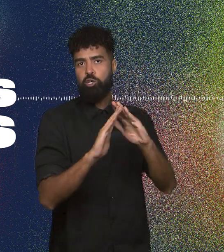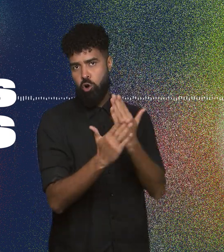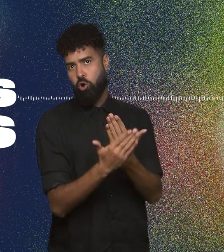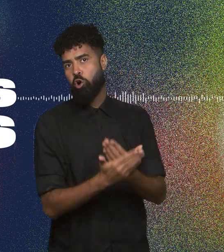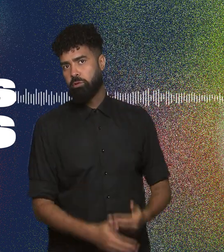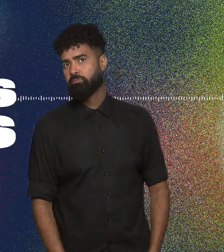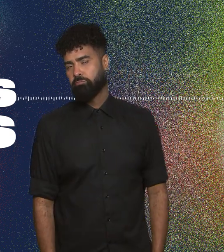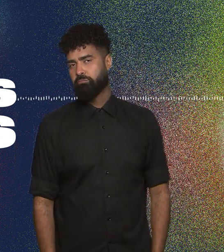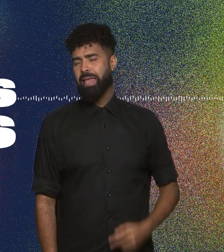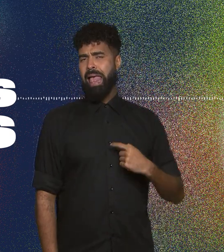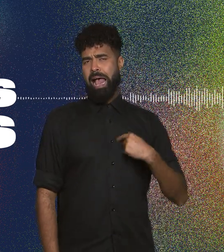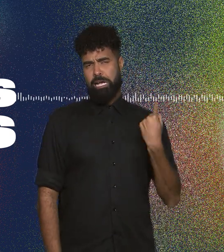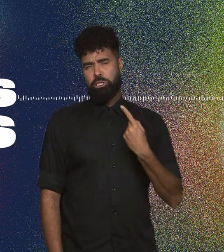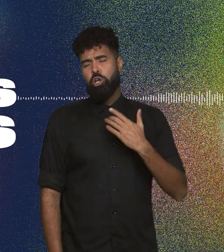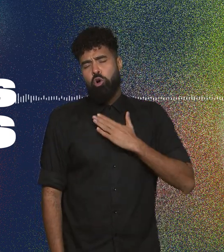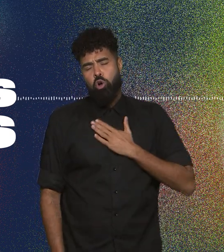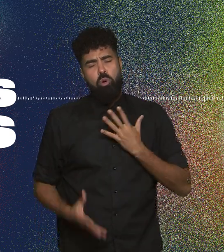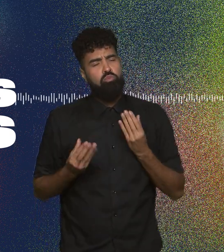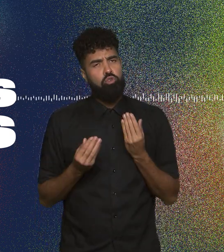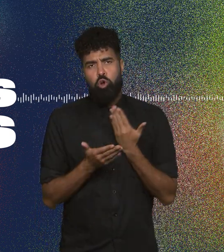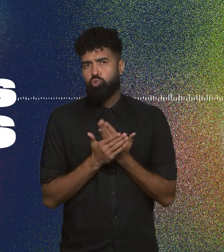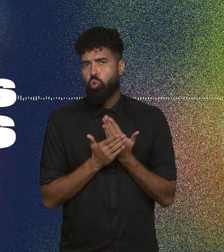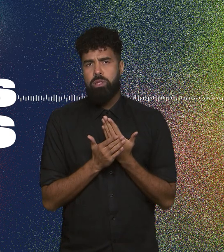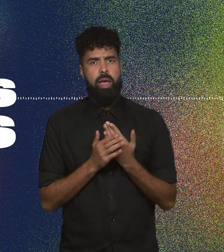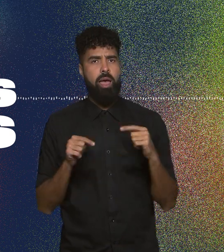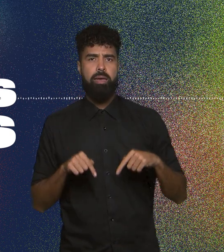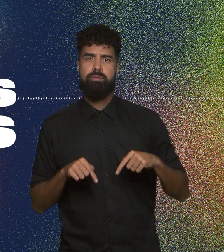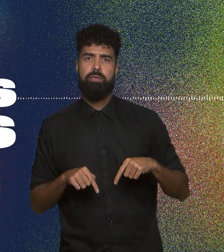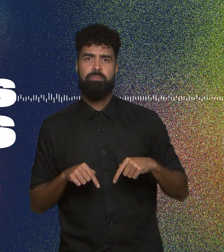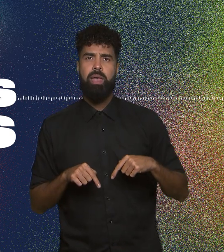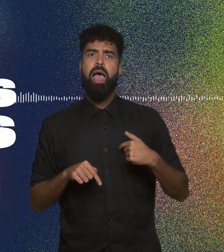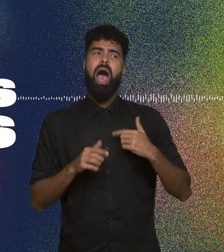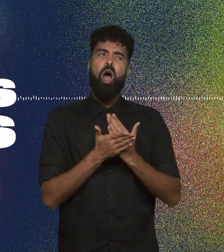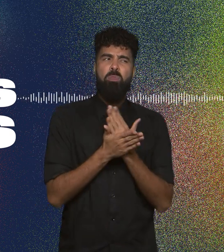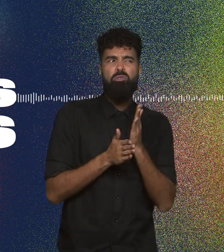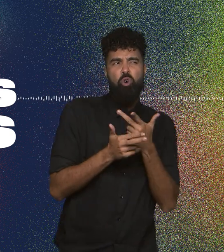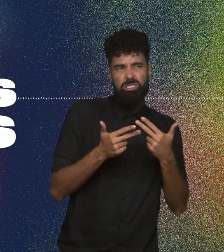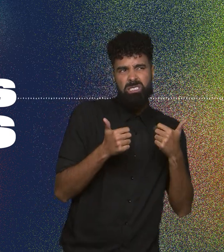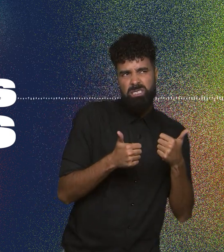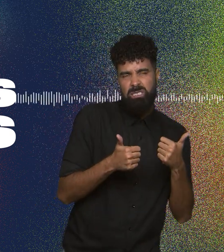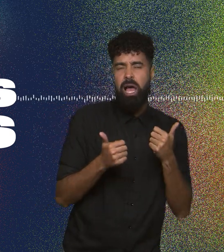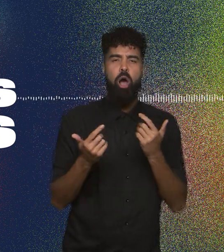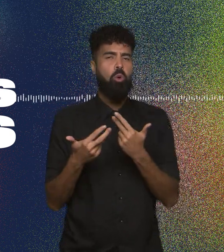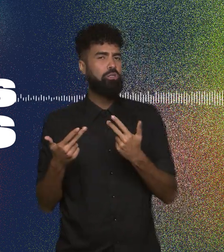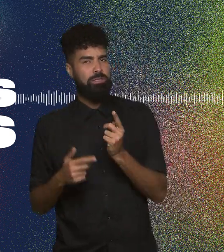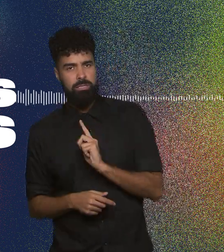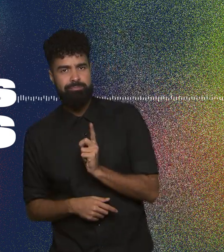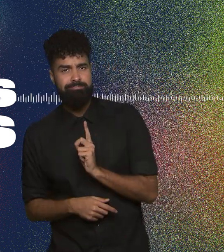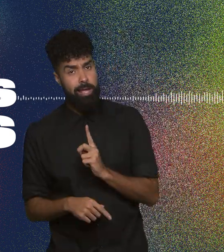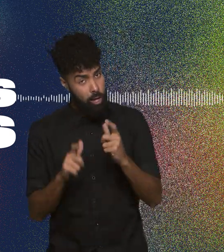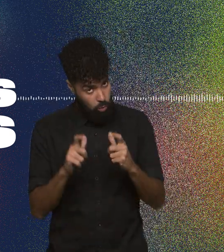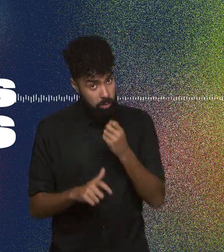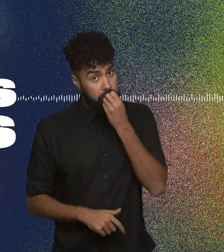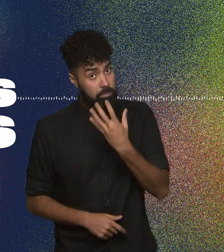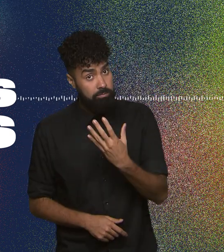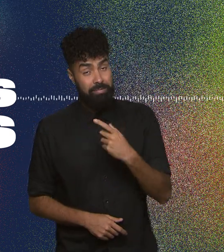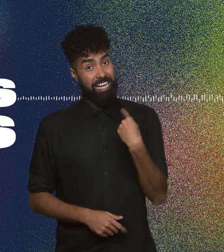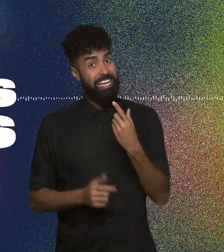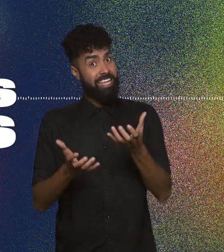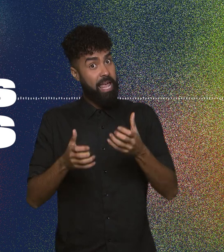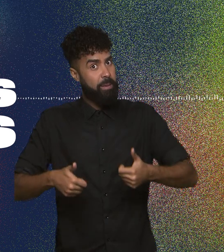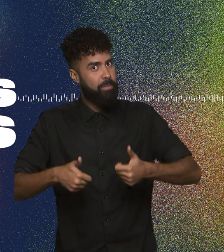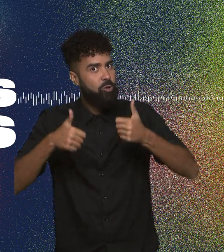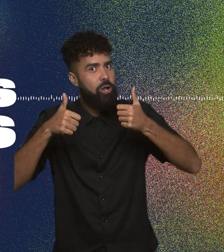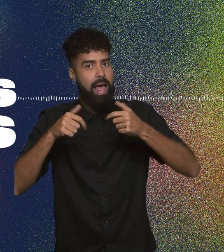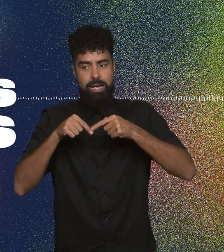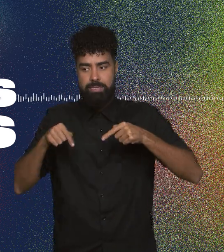de estudar aqui, alguns aspectos não, alguns aspectos sim, e é um lugar muito bom. E a gente quer melhorar a nossa sala para ter